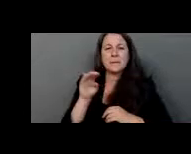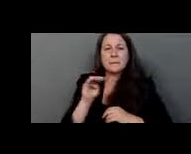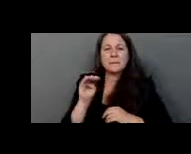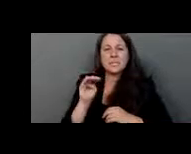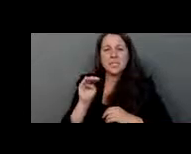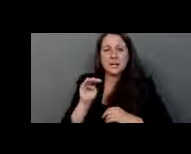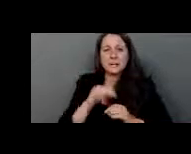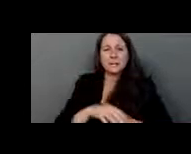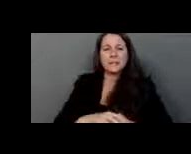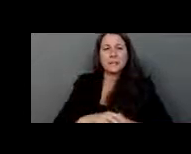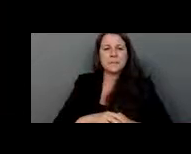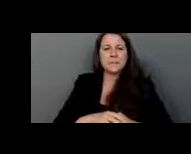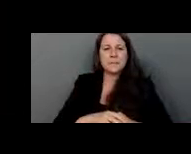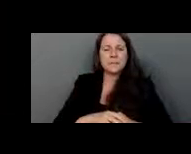Micheli.